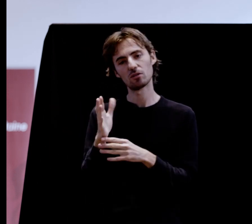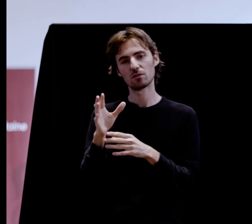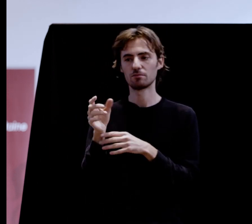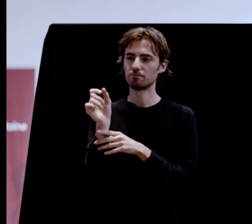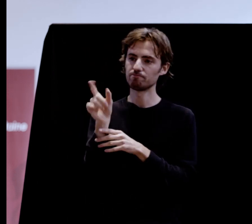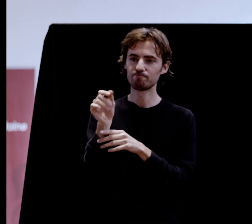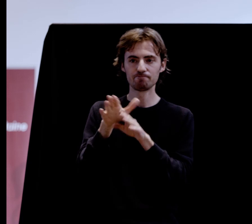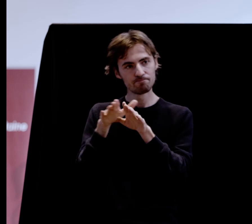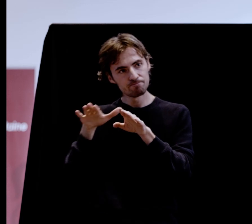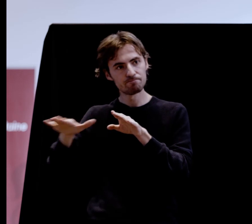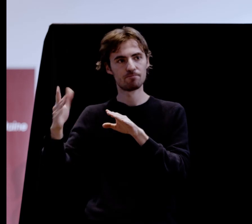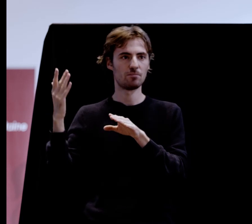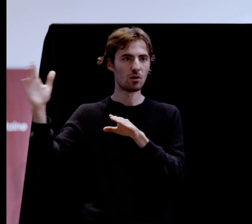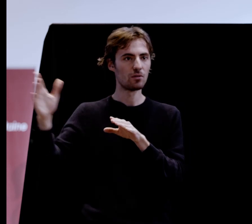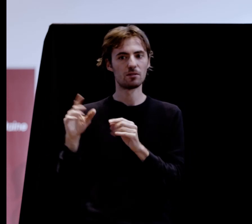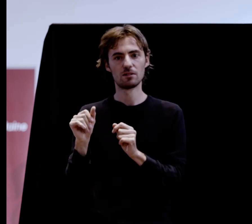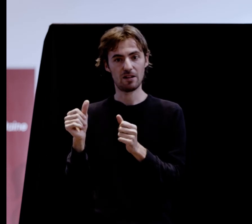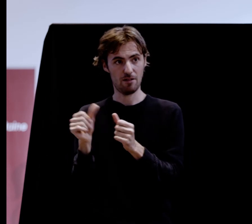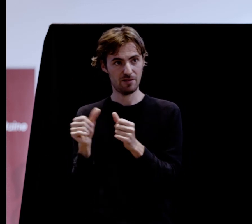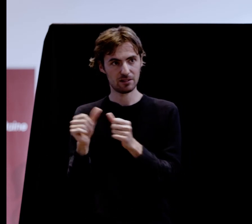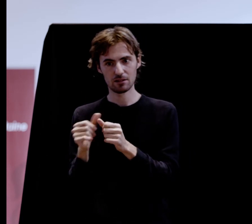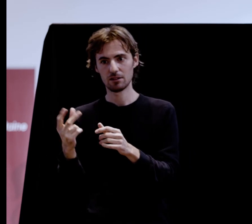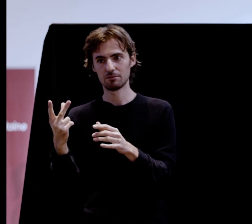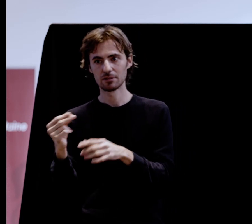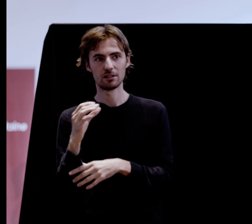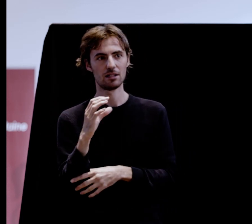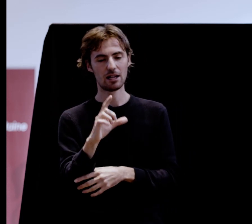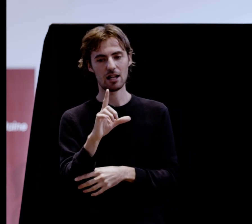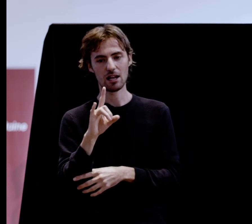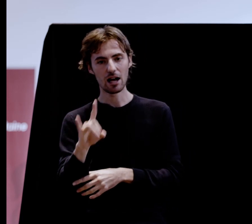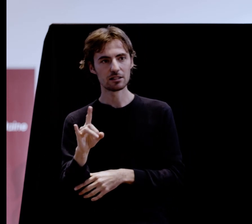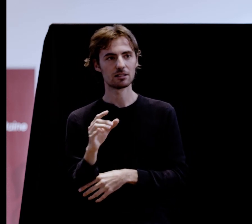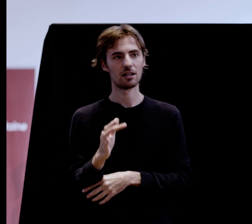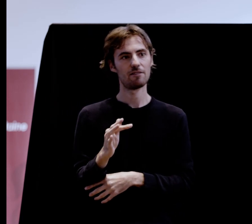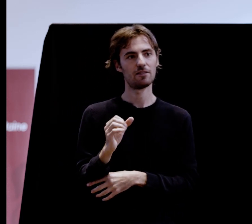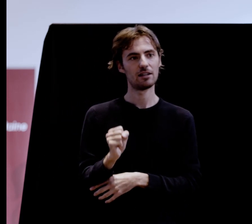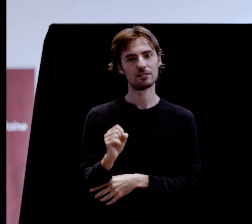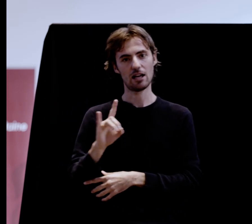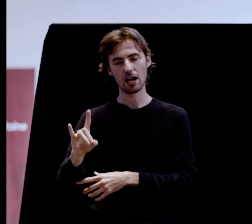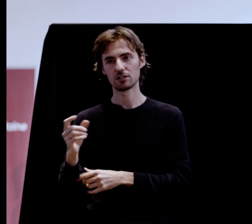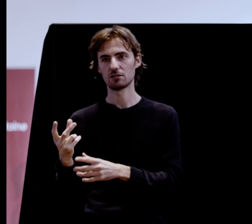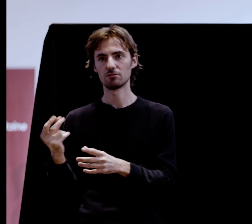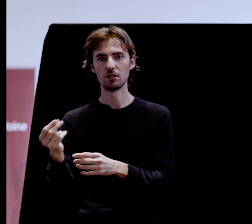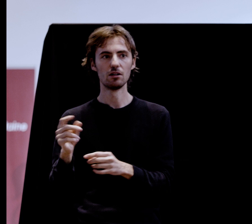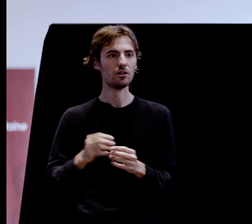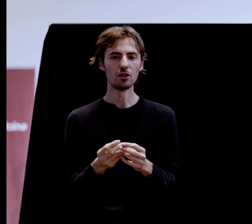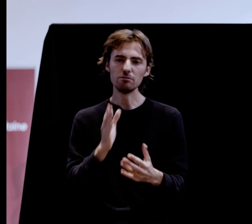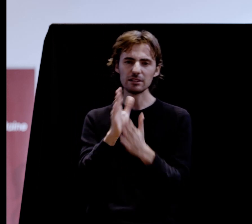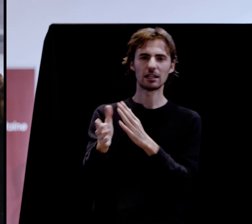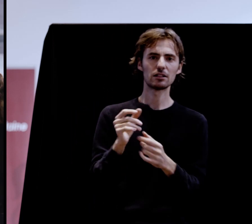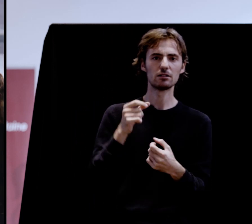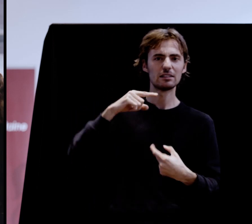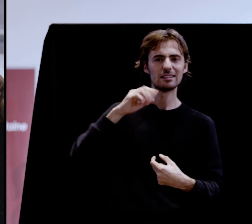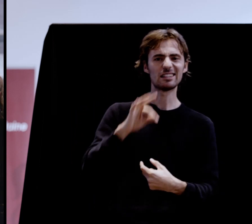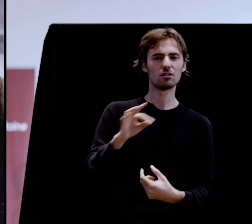alternatif qui consiste à injecter de la LH et de la FSH. On ne donne pas de testostérone,